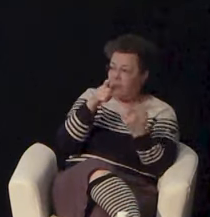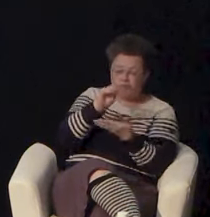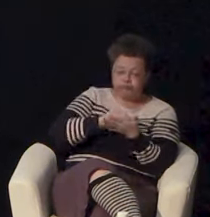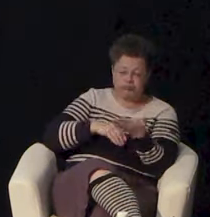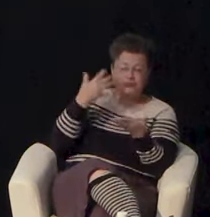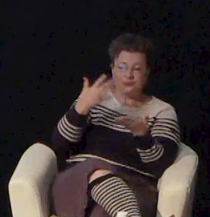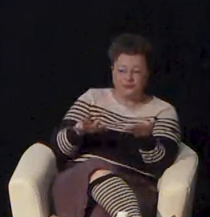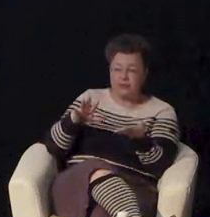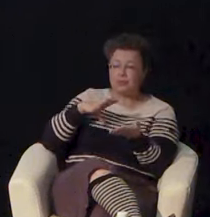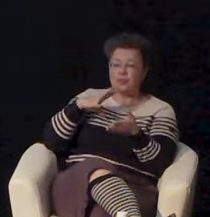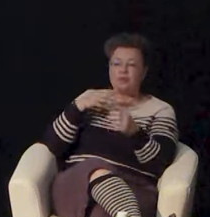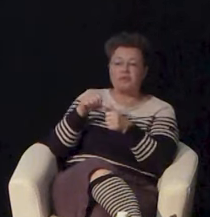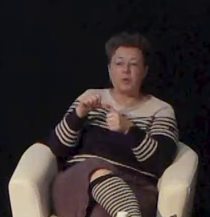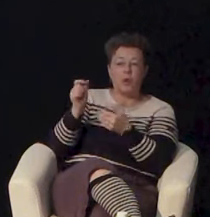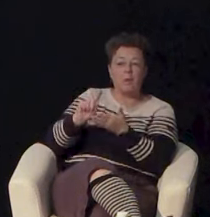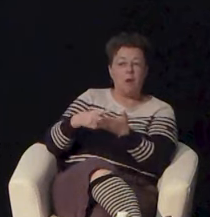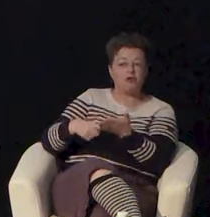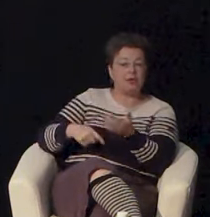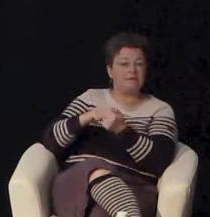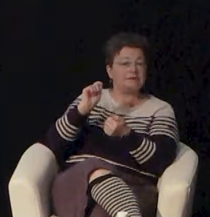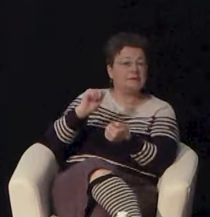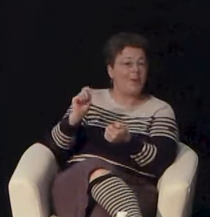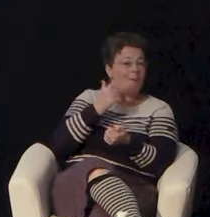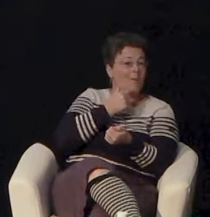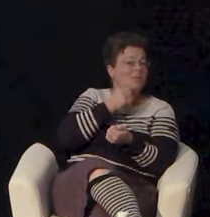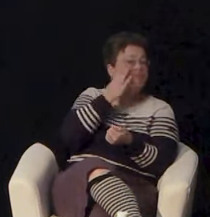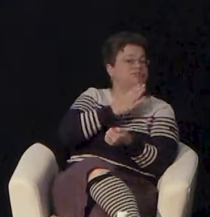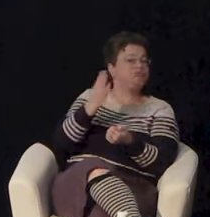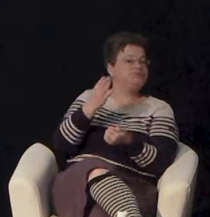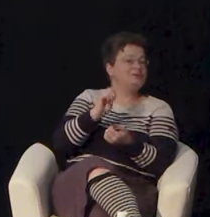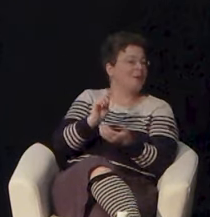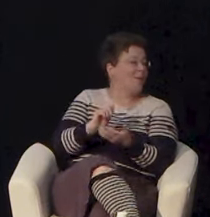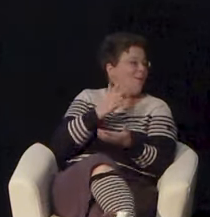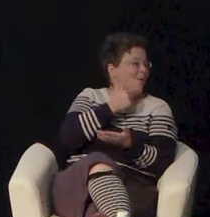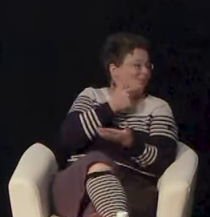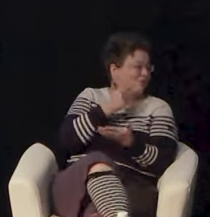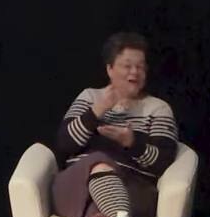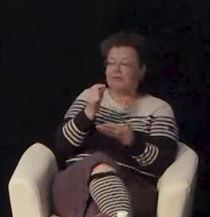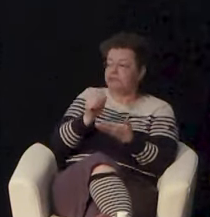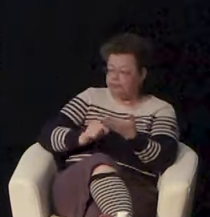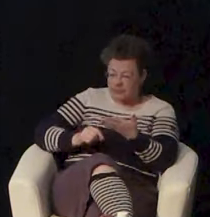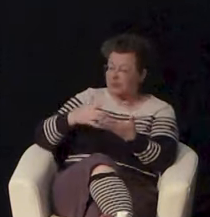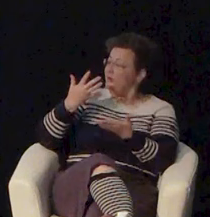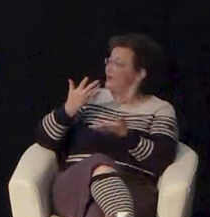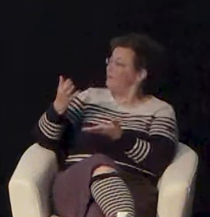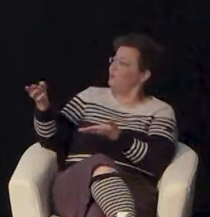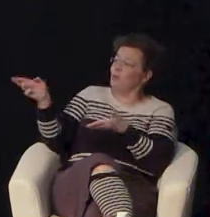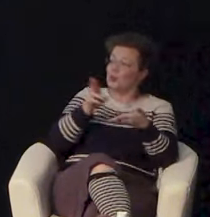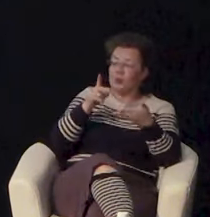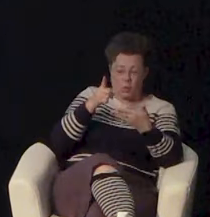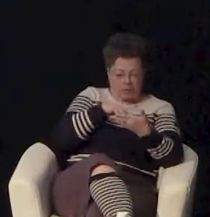au niveau des examens, des contrôles, pour les corrections.